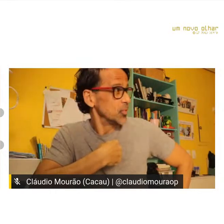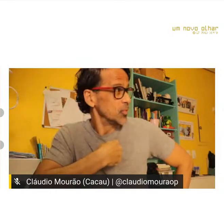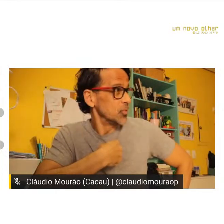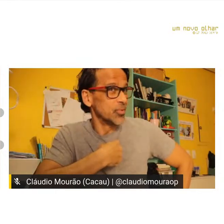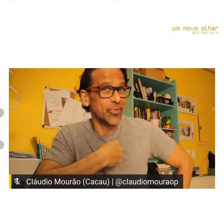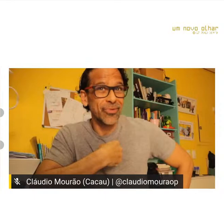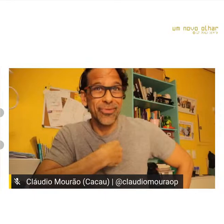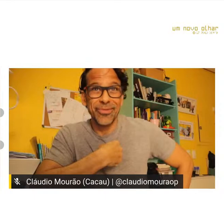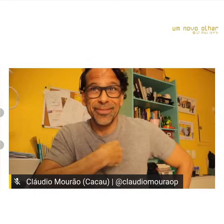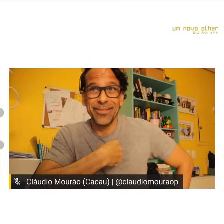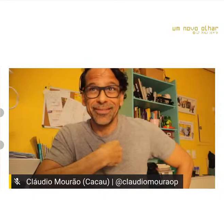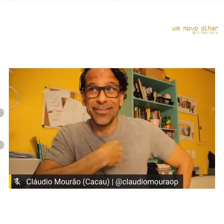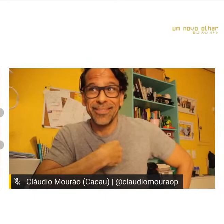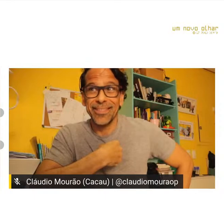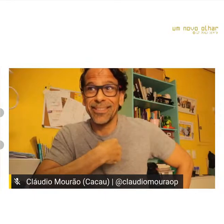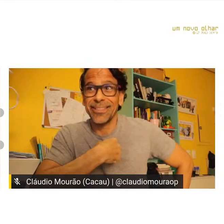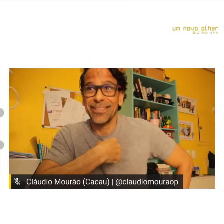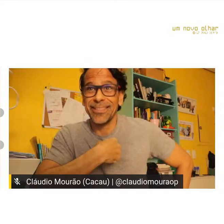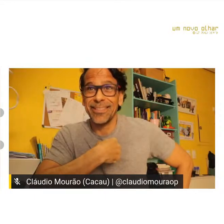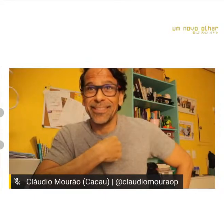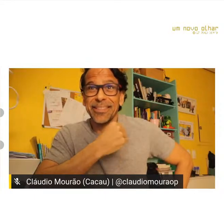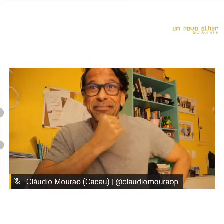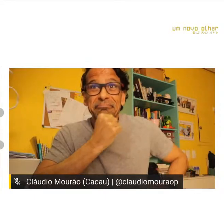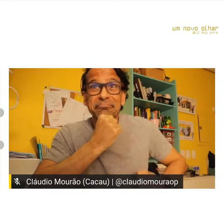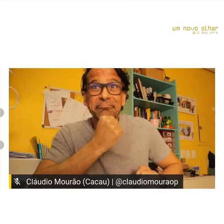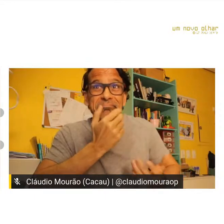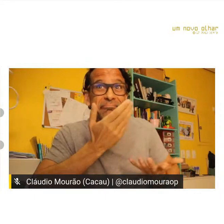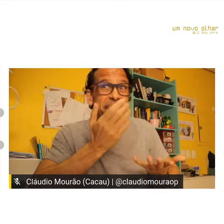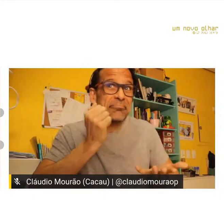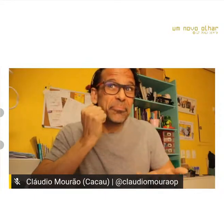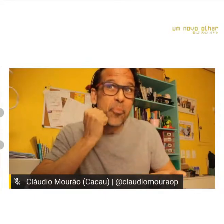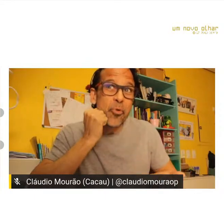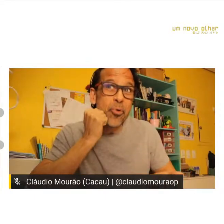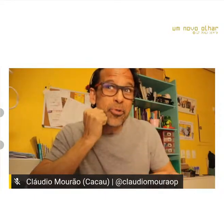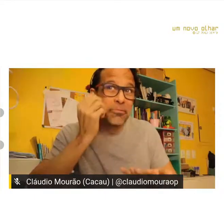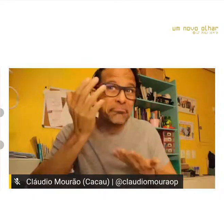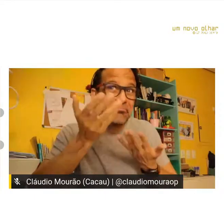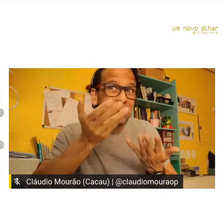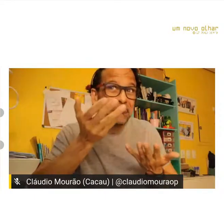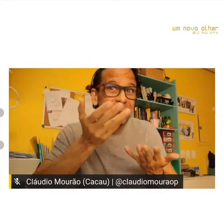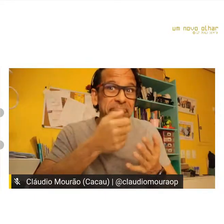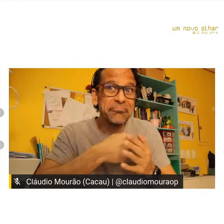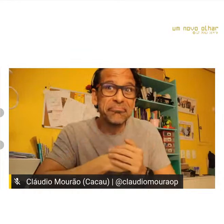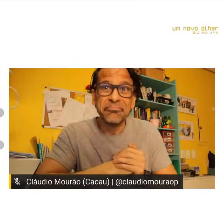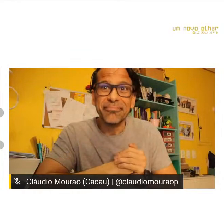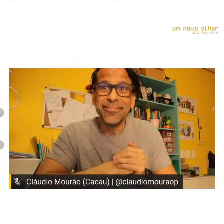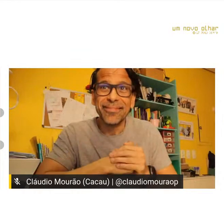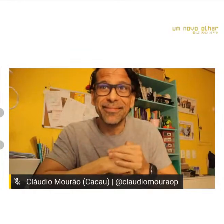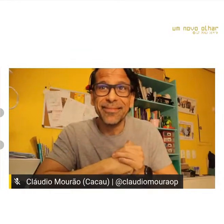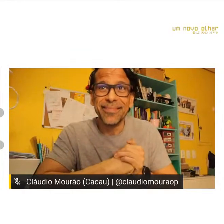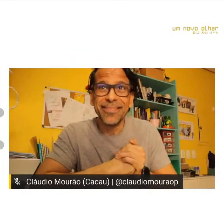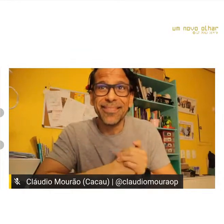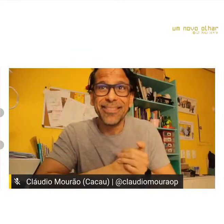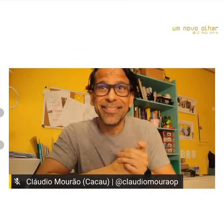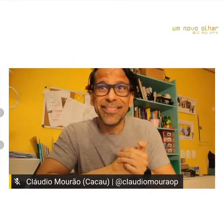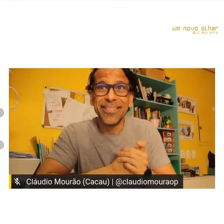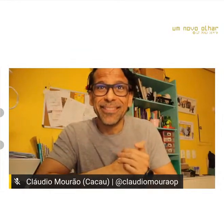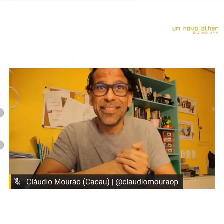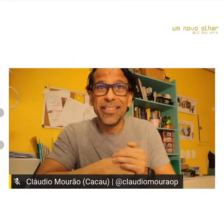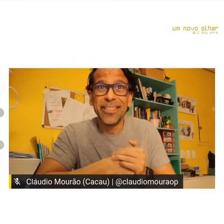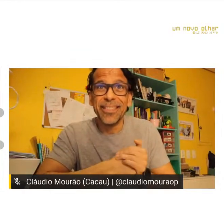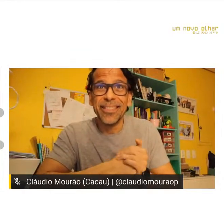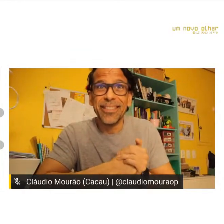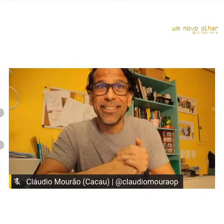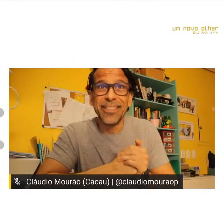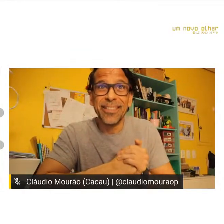aí O pai está perguntando se é ele que inicia você não é grosso eu queria retornar